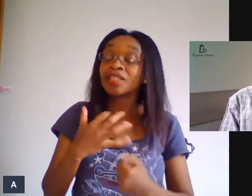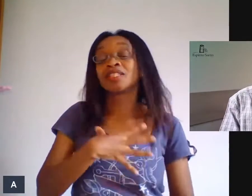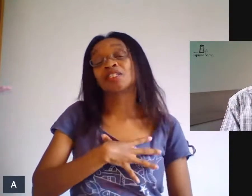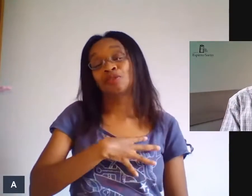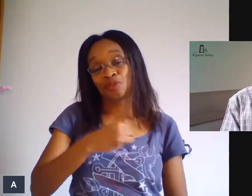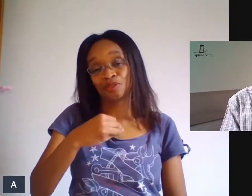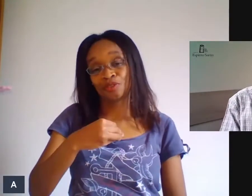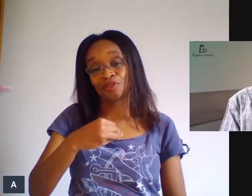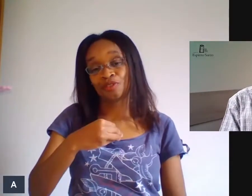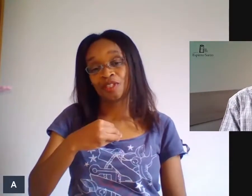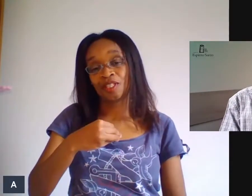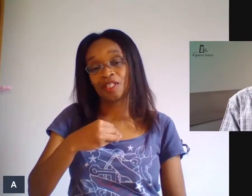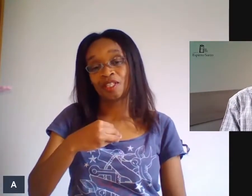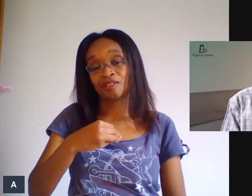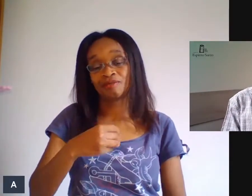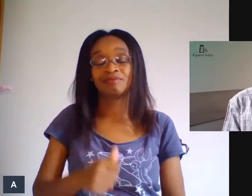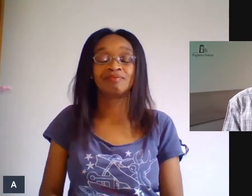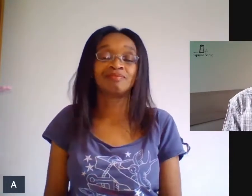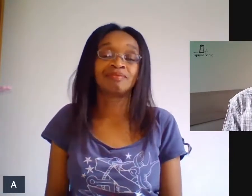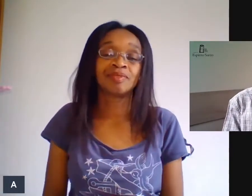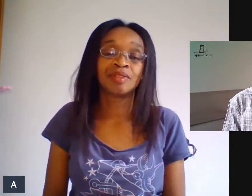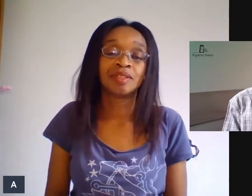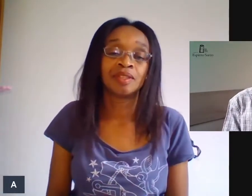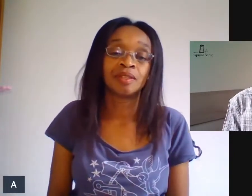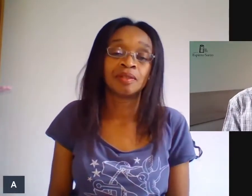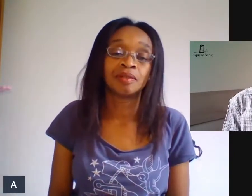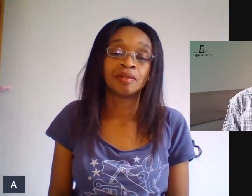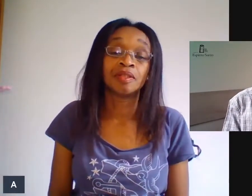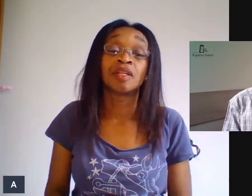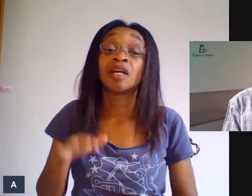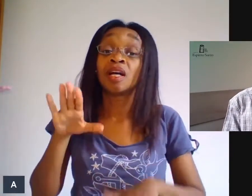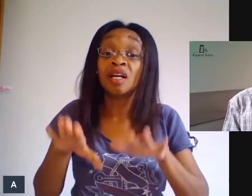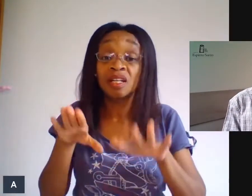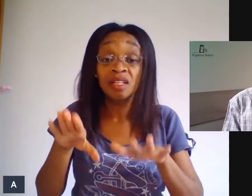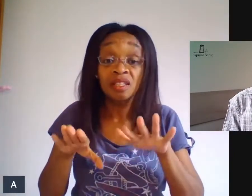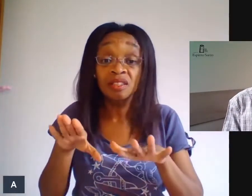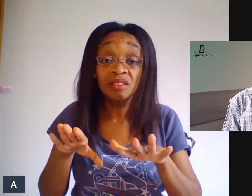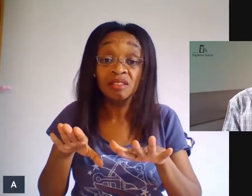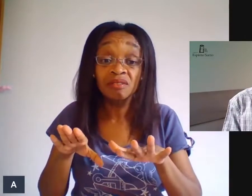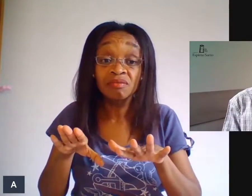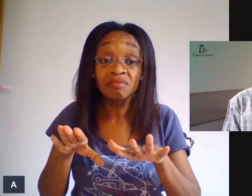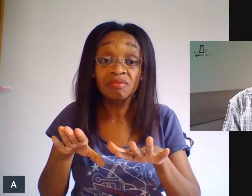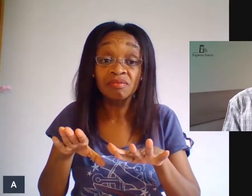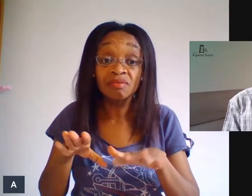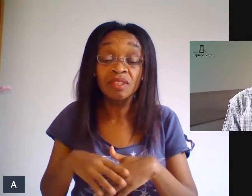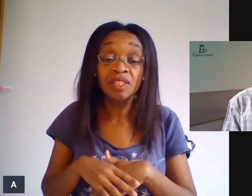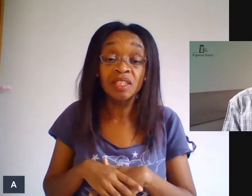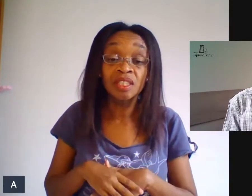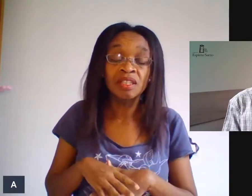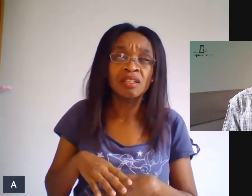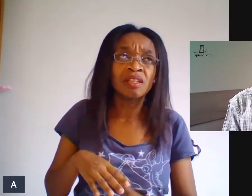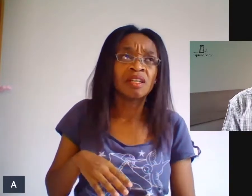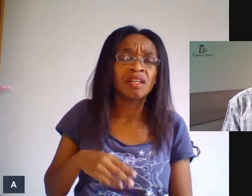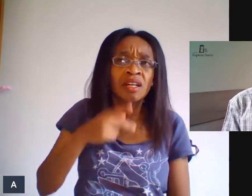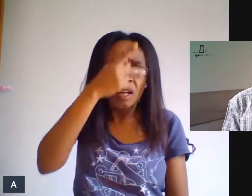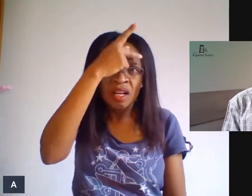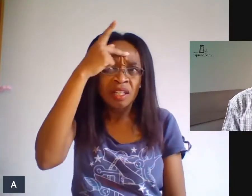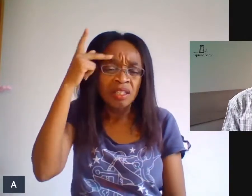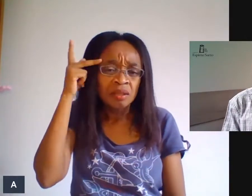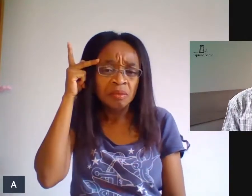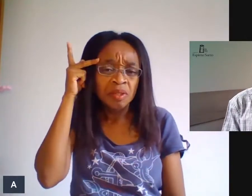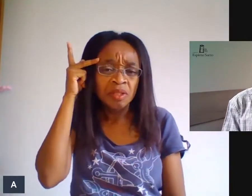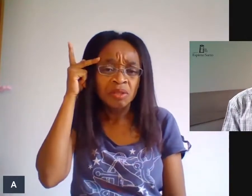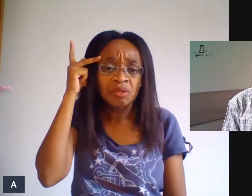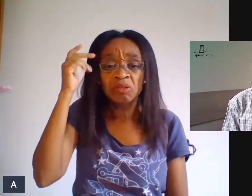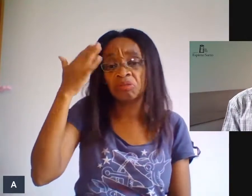é uma propriedade que às vezes não é, não é assim prioridade para